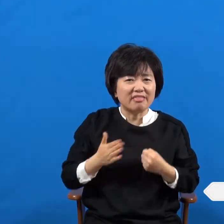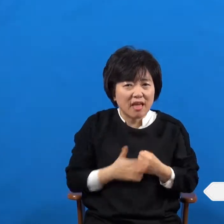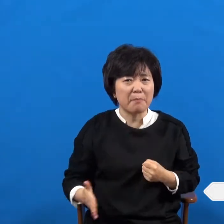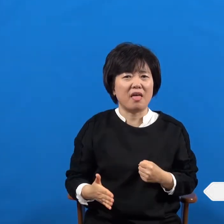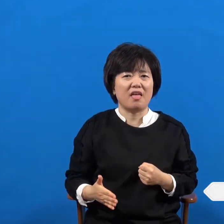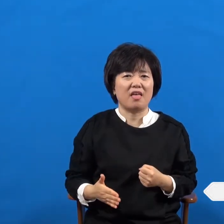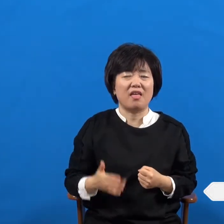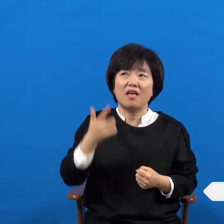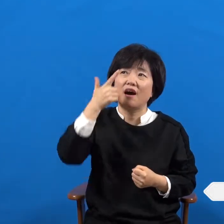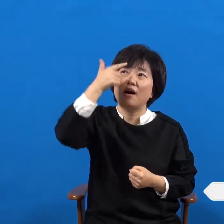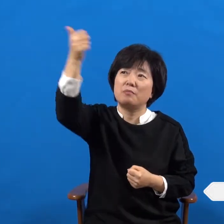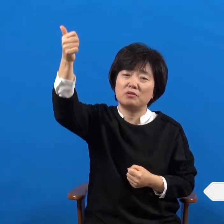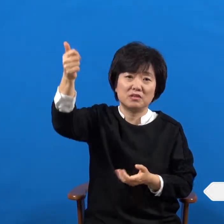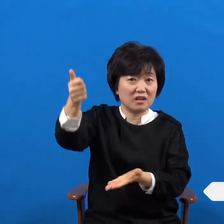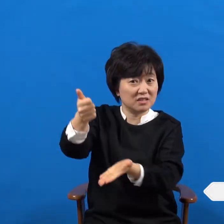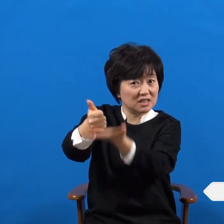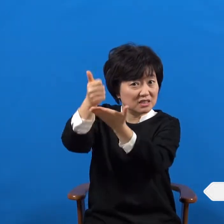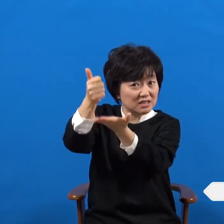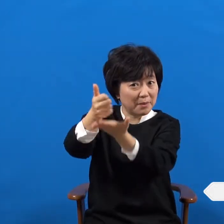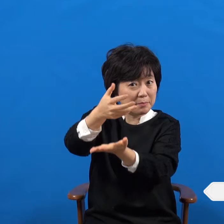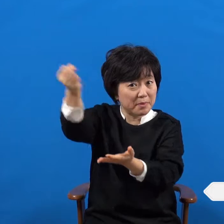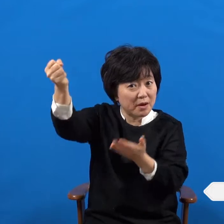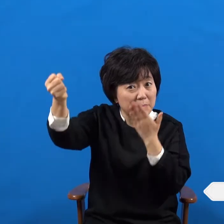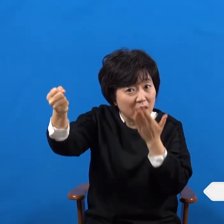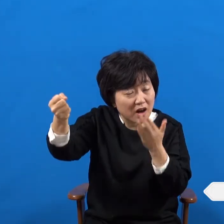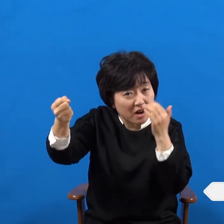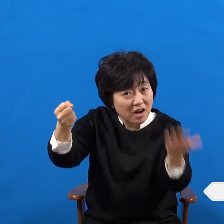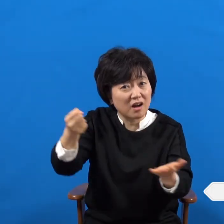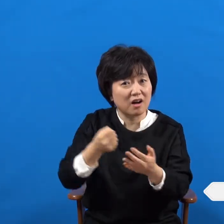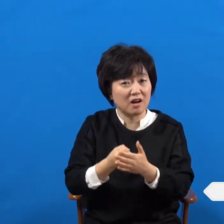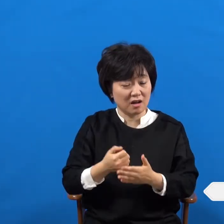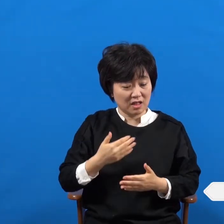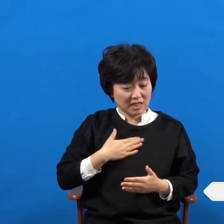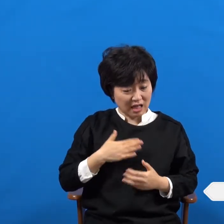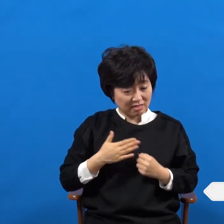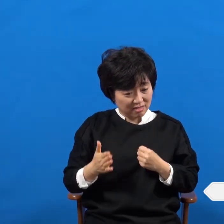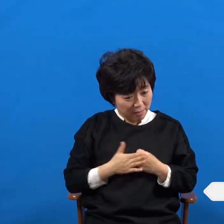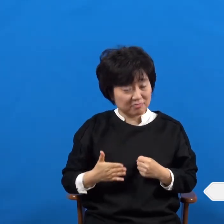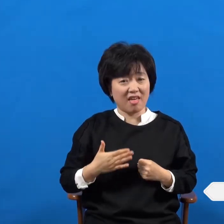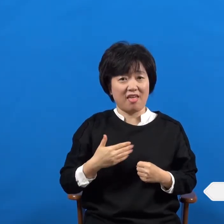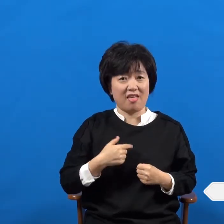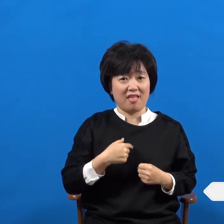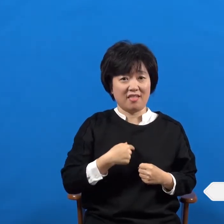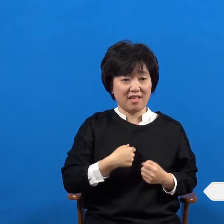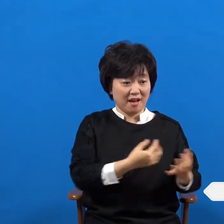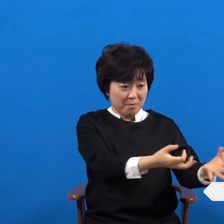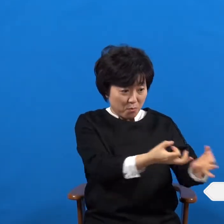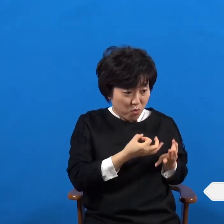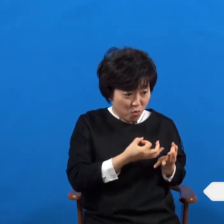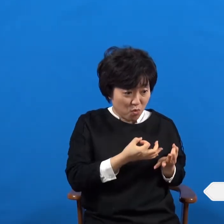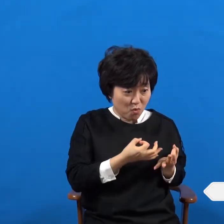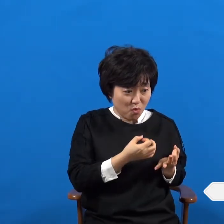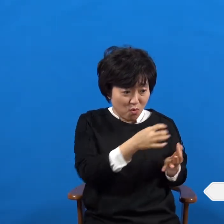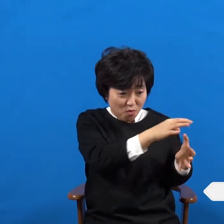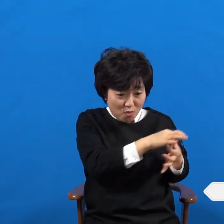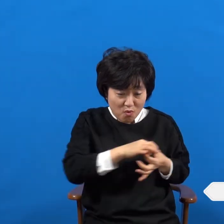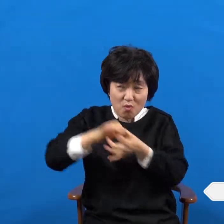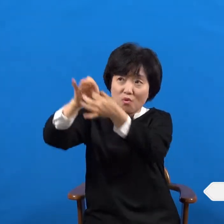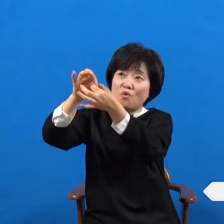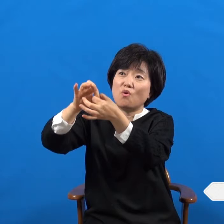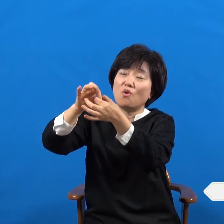아버지께서 칭찬을 받으시는지, 우리 때문에 과연 아버지께서 영광을